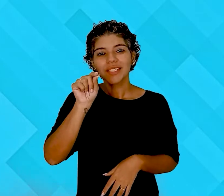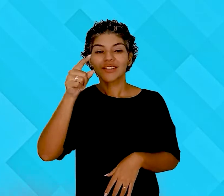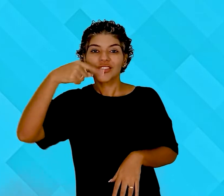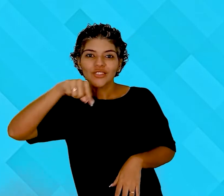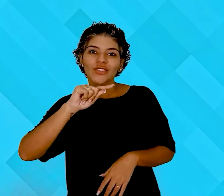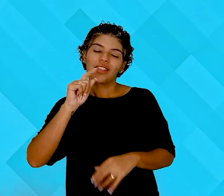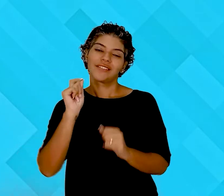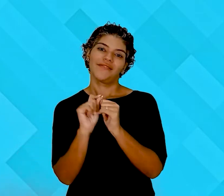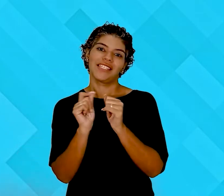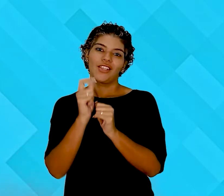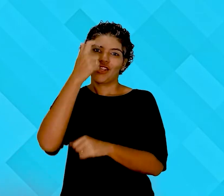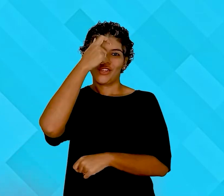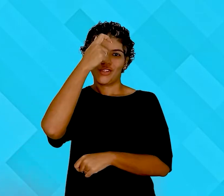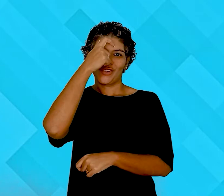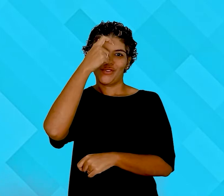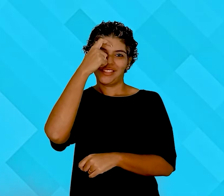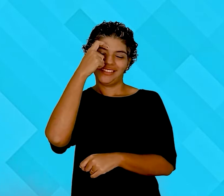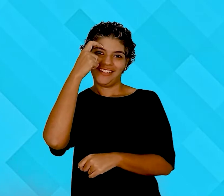ética. Porque é muito fácil